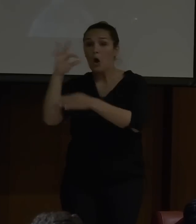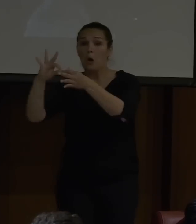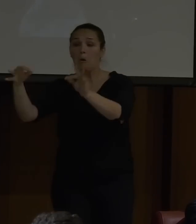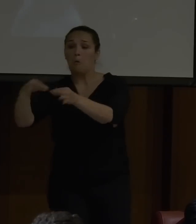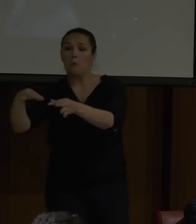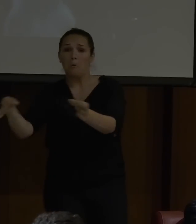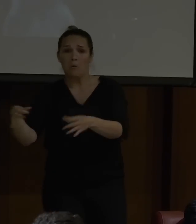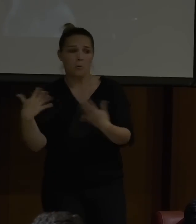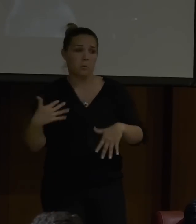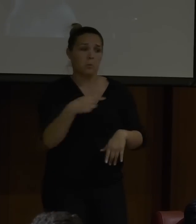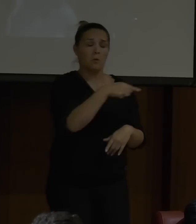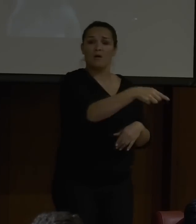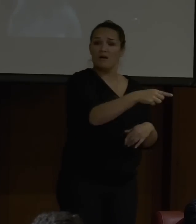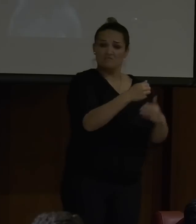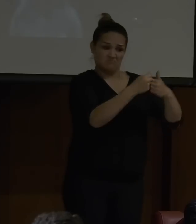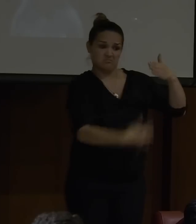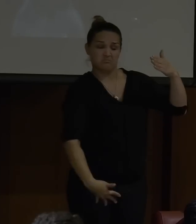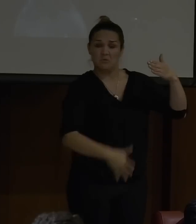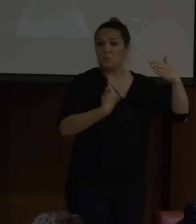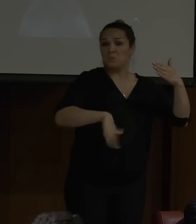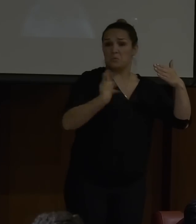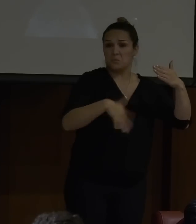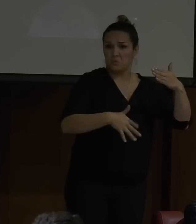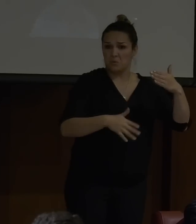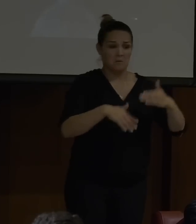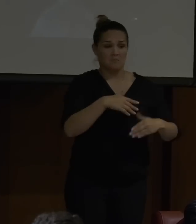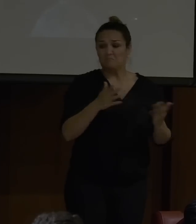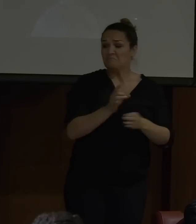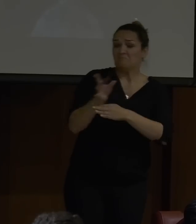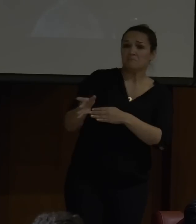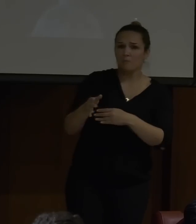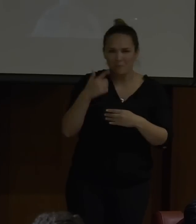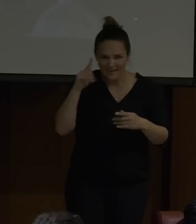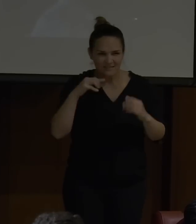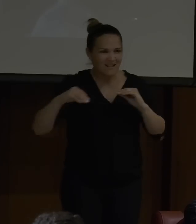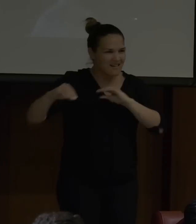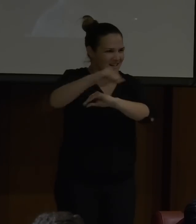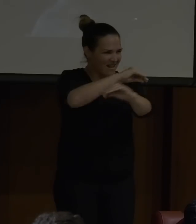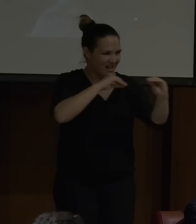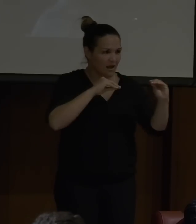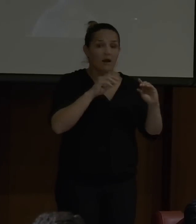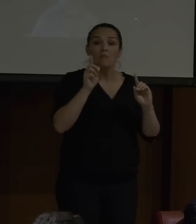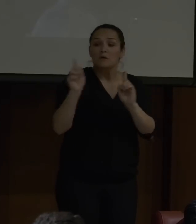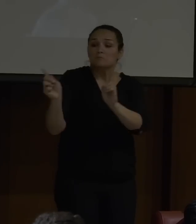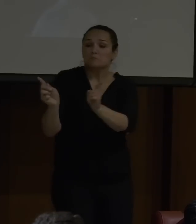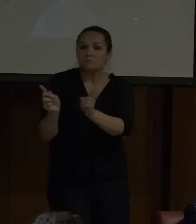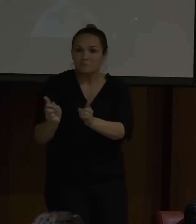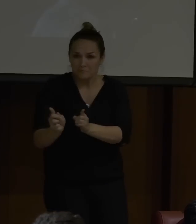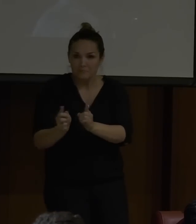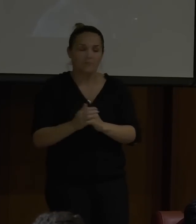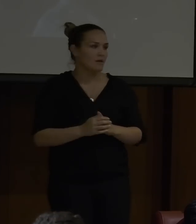melodía menuda que hacía Emiliano y los versos chiquiticos, porque eran versos cortos, no eran de pronto las